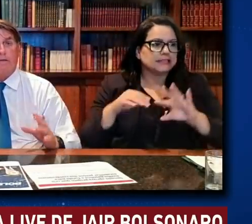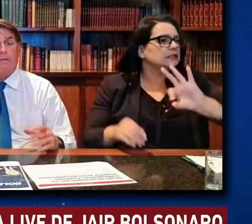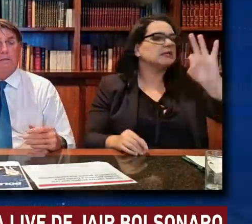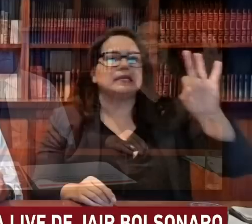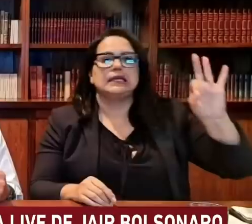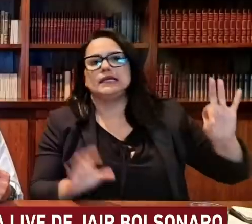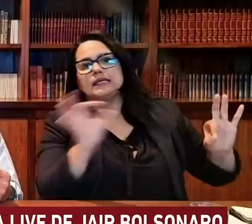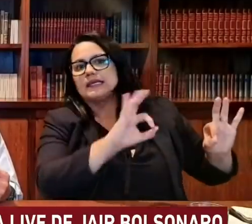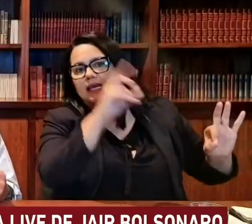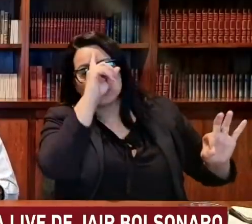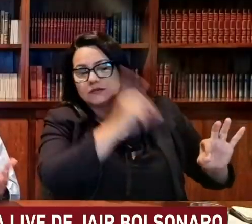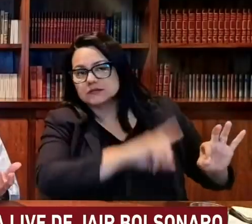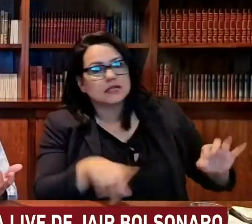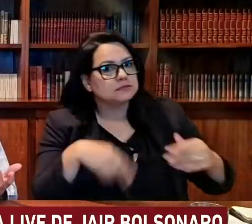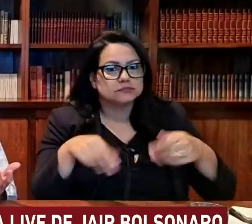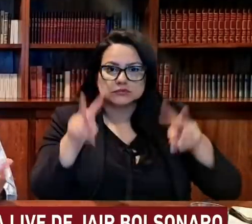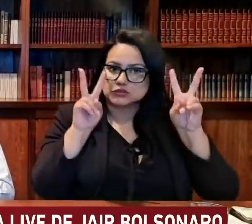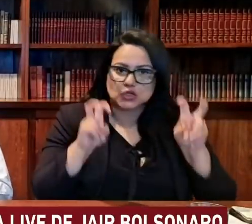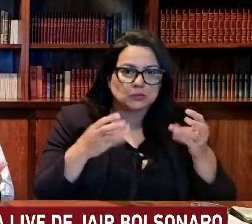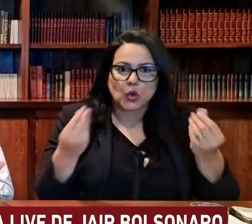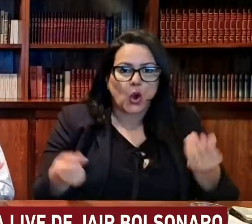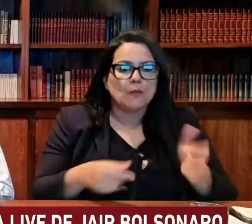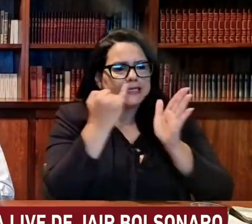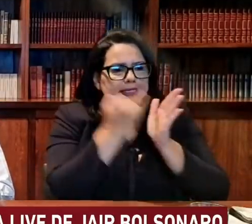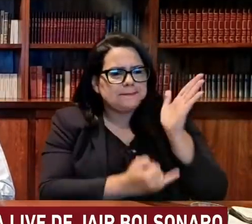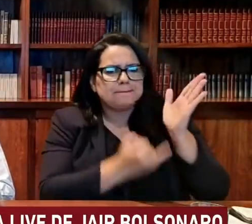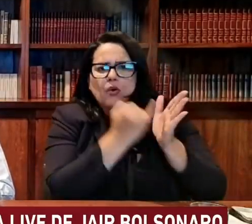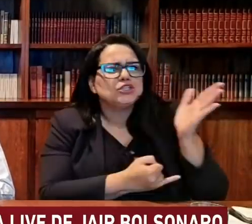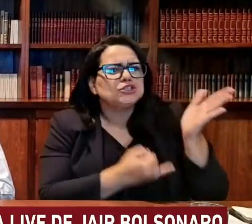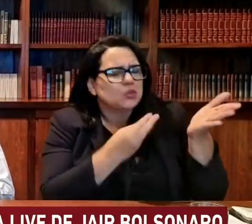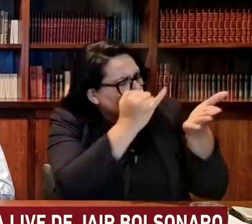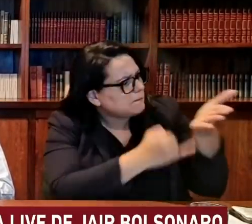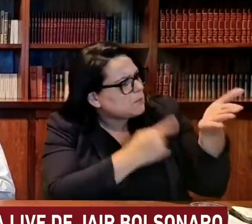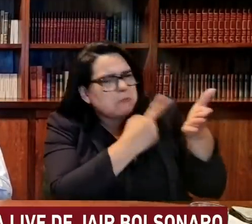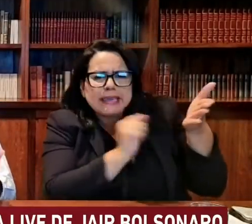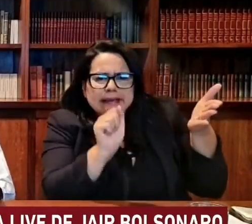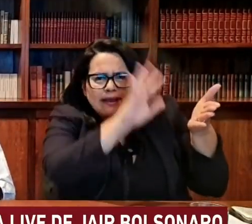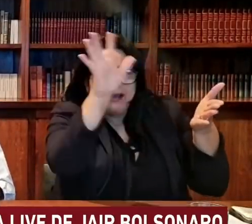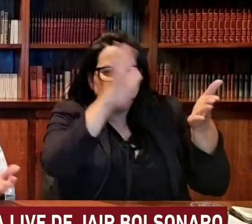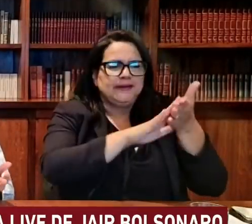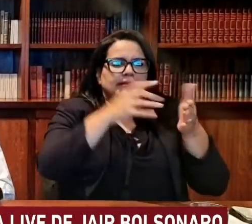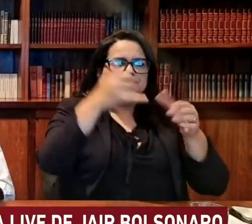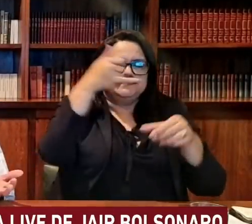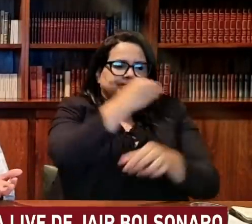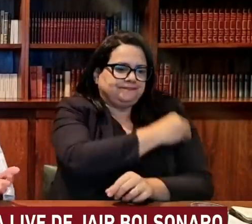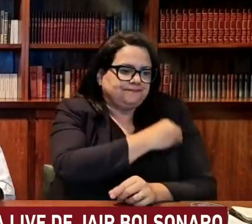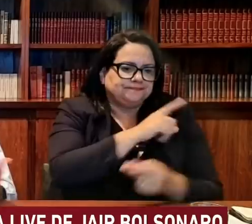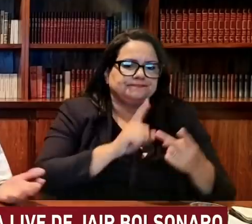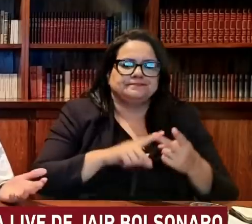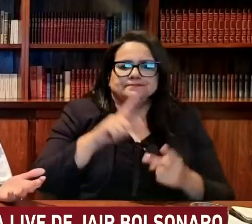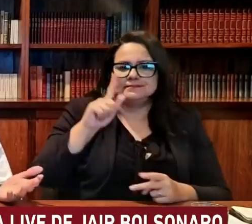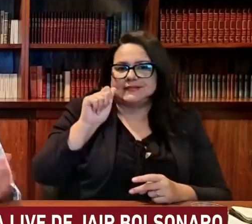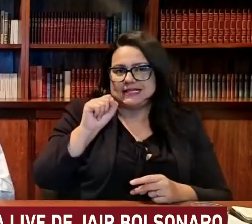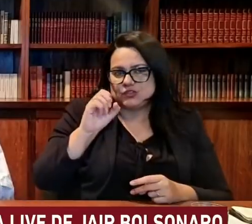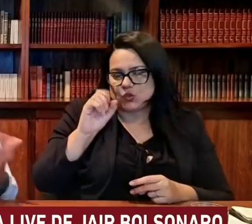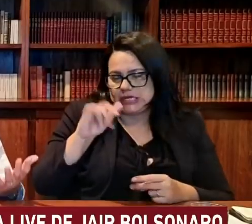sabia a composição dos impostos na gasolina, no álcool, no diesel e no gás de